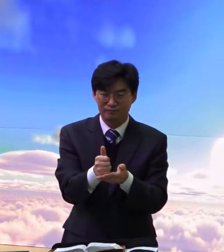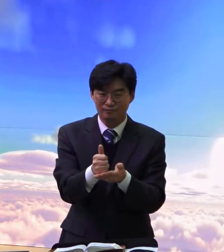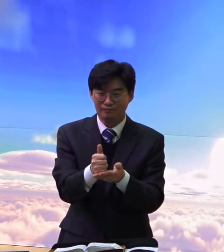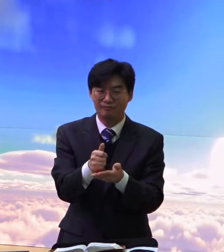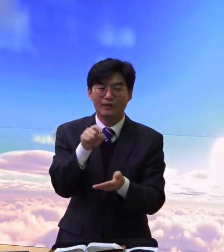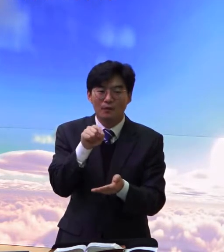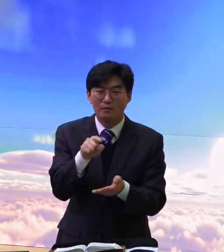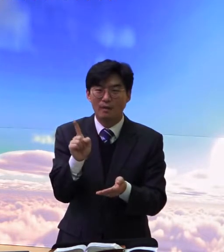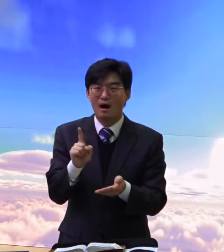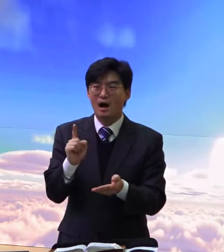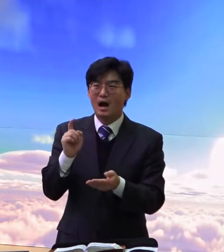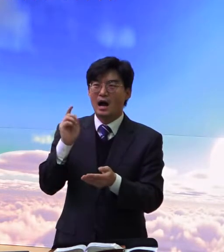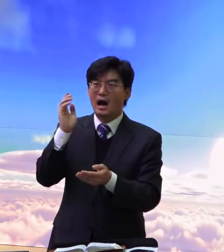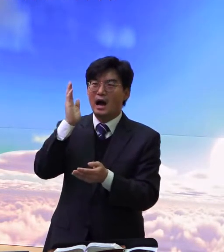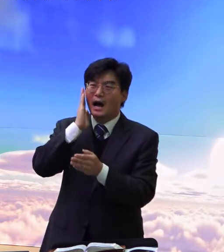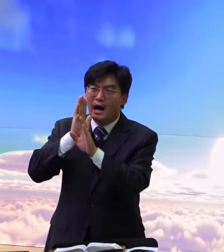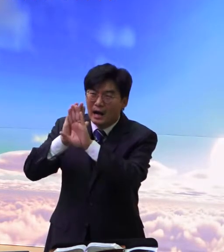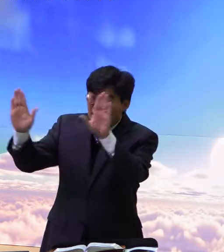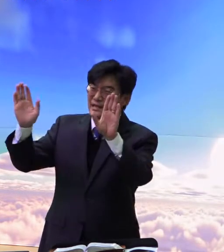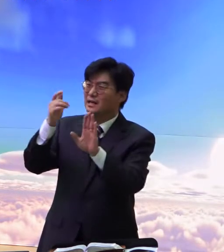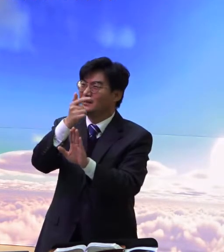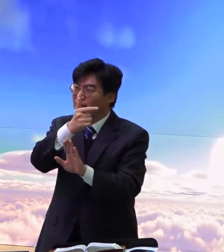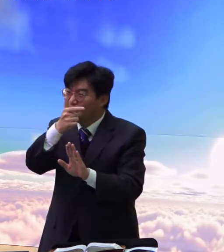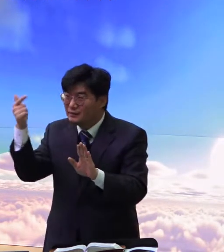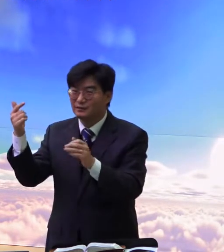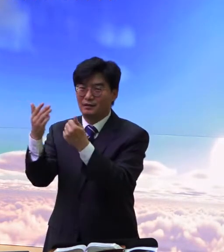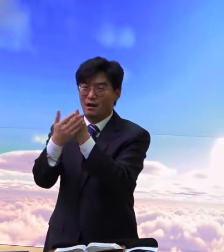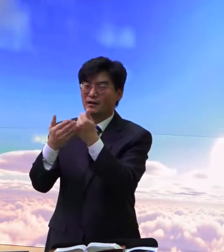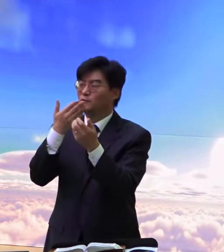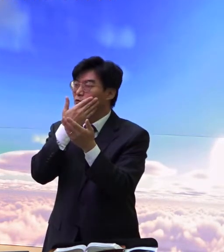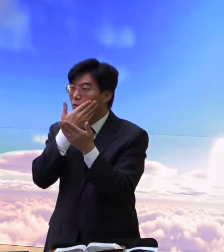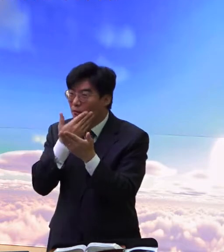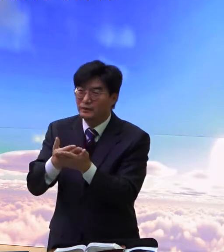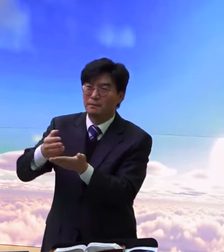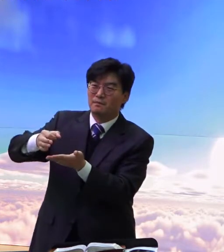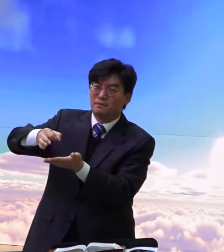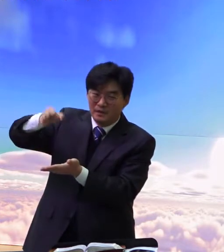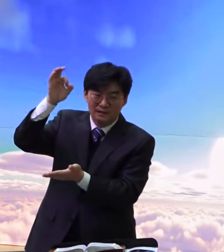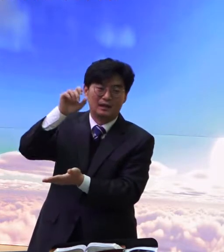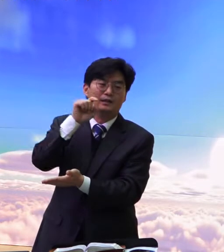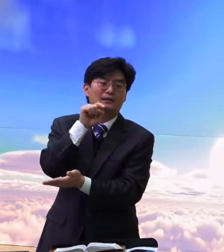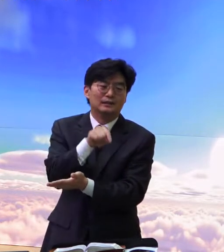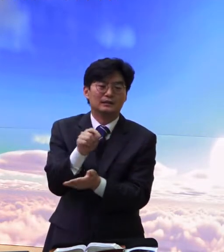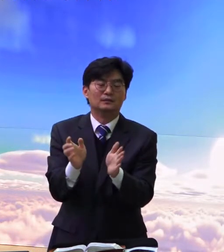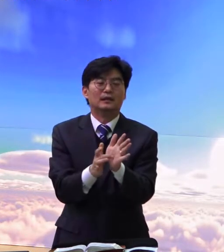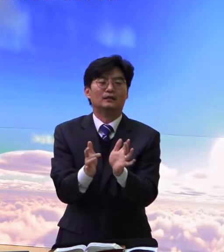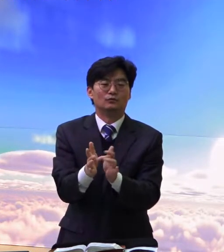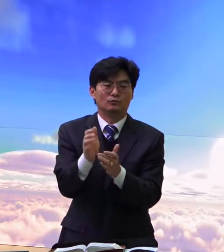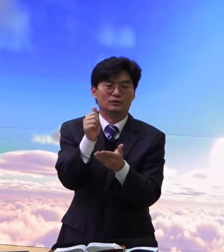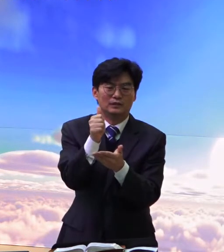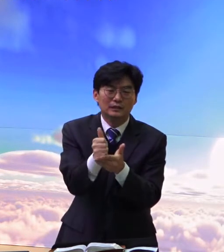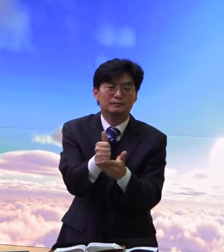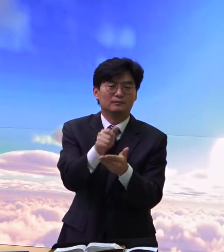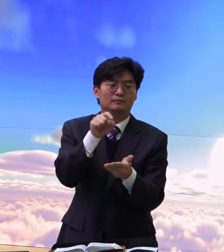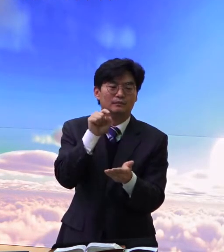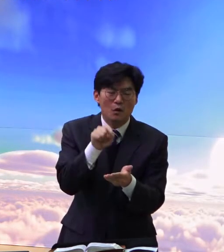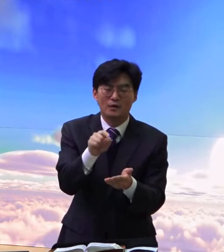모든 생명이 그 안에 감추어져 있다고 하는 것을 깨달은 사람이 그리스도인입니다. 그 사람이